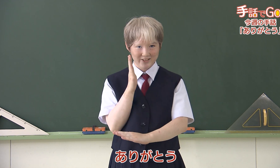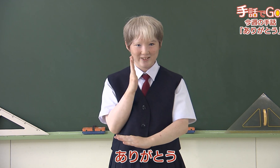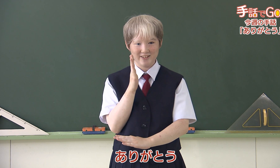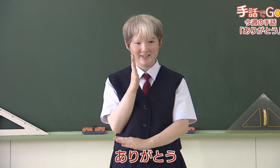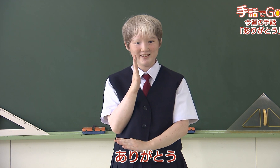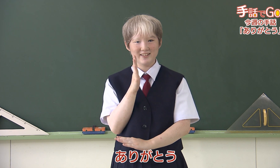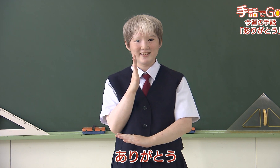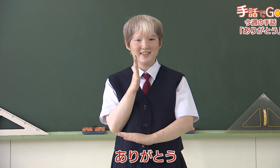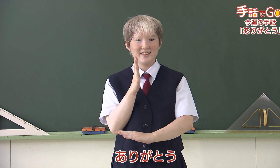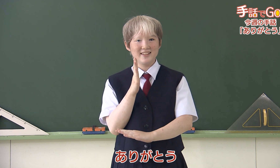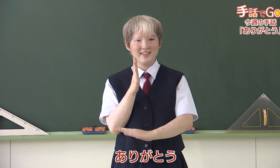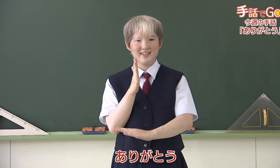う。